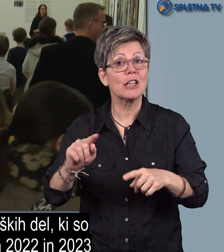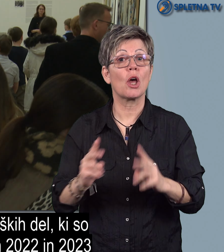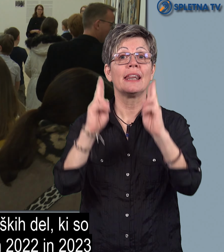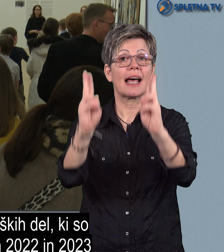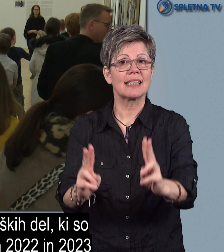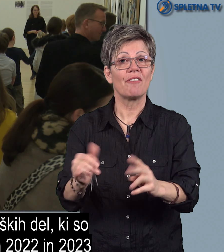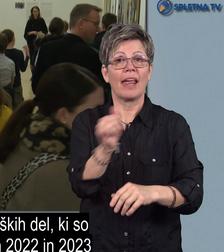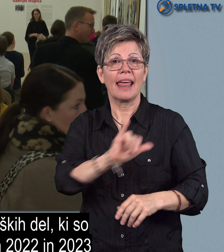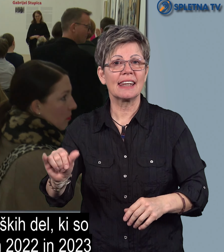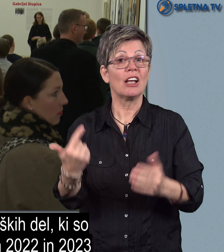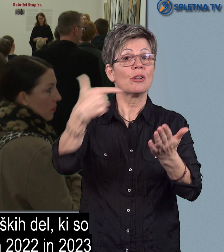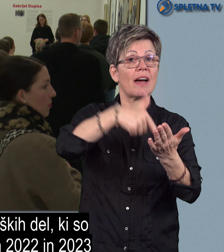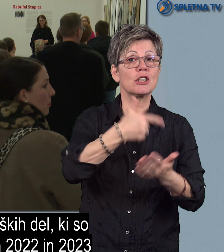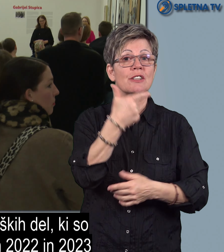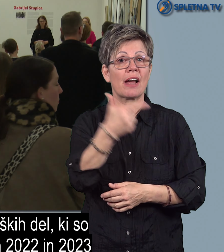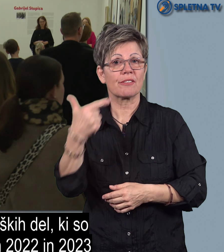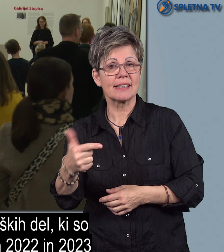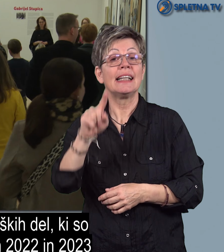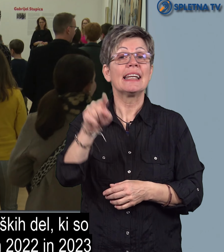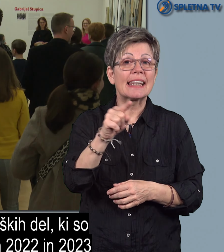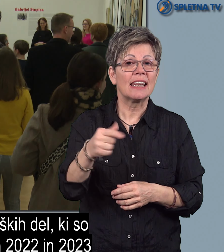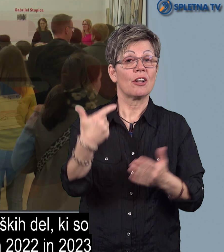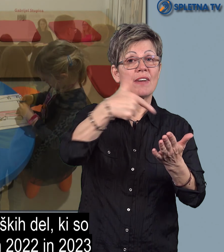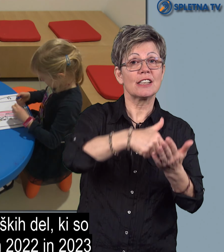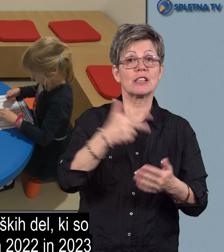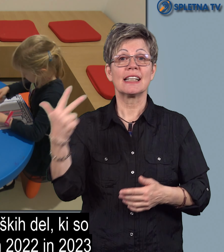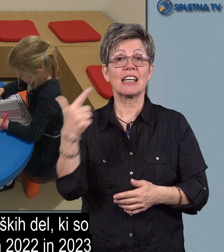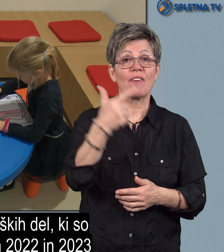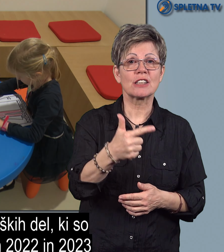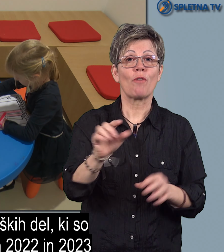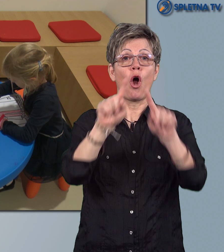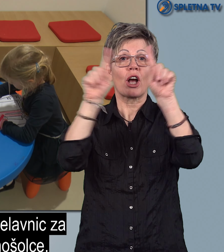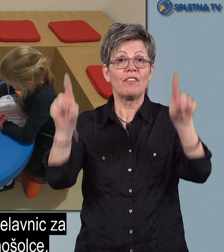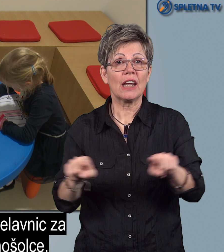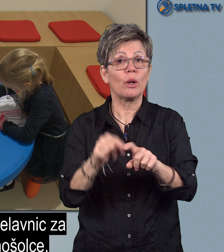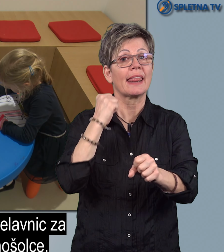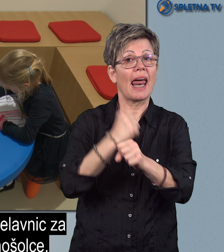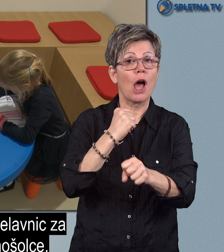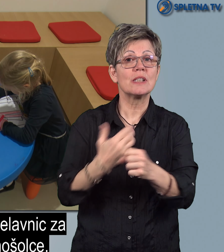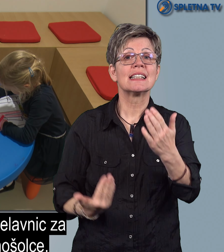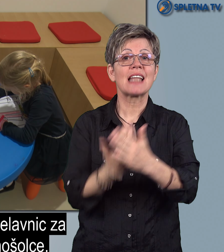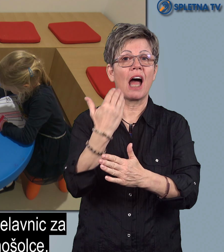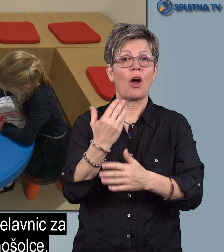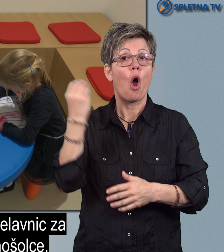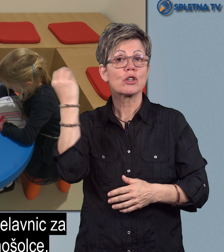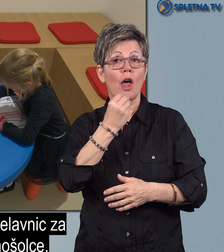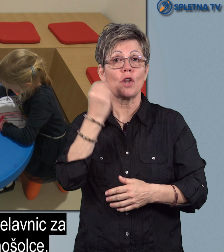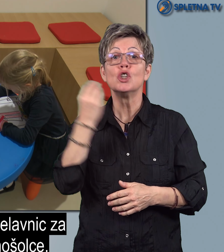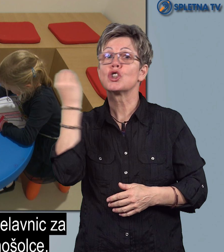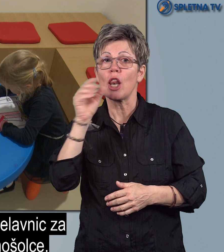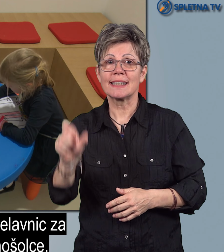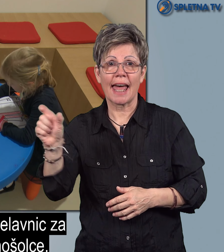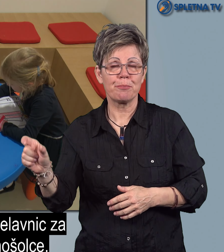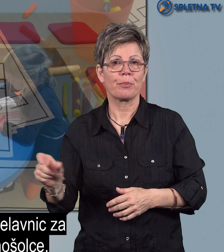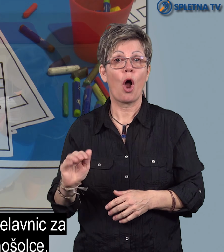letih 2022 in 2023 v okviru delavnic za osnovnošolce.